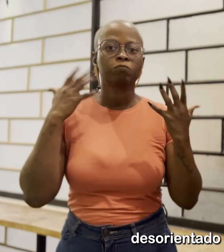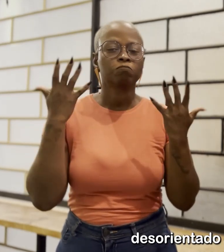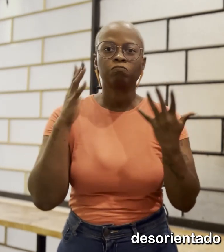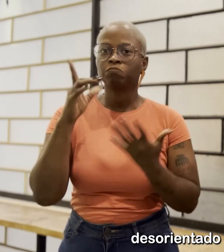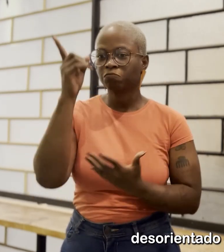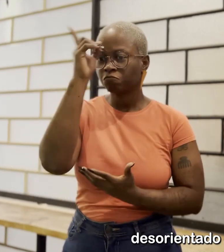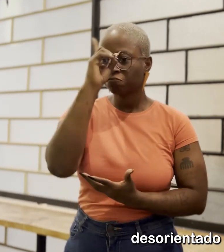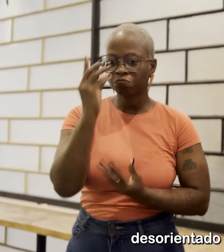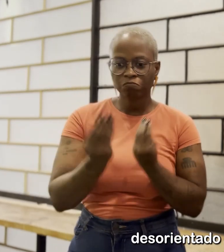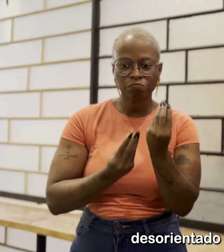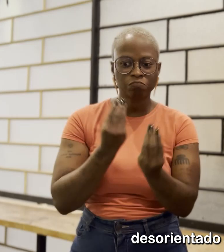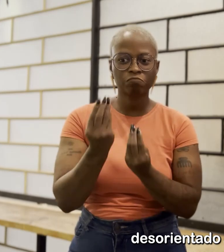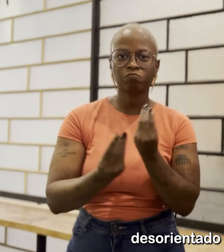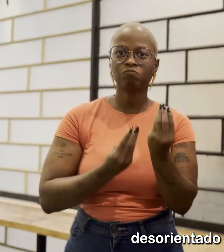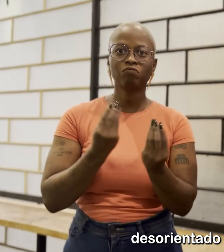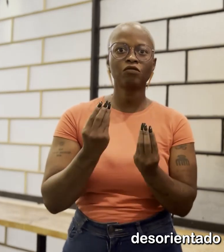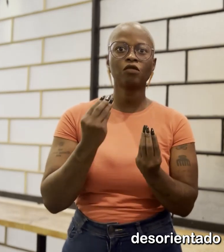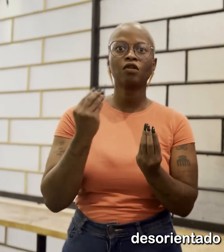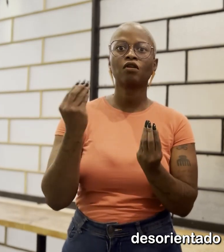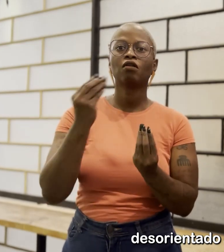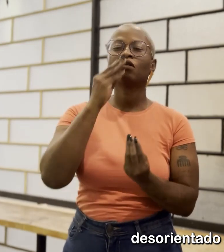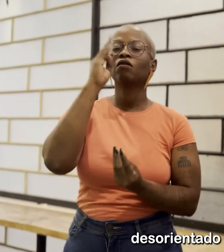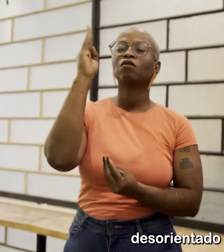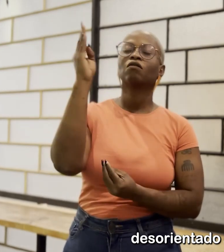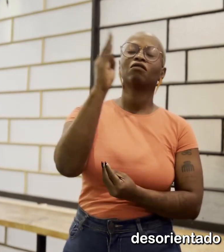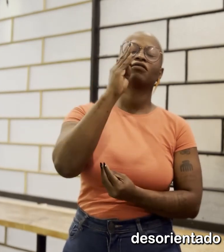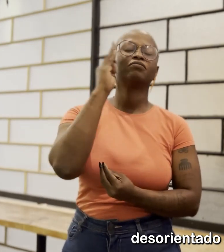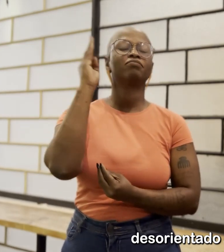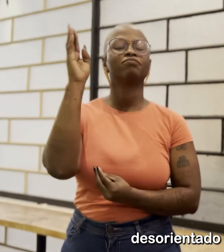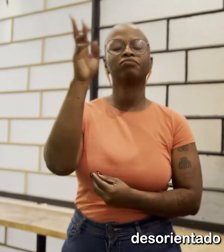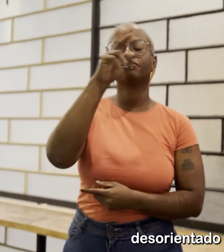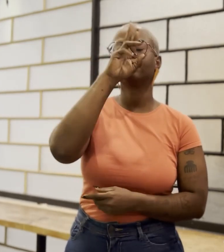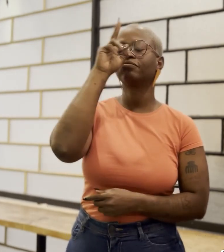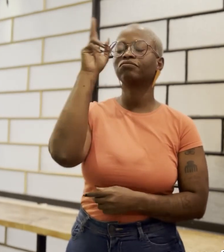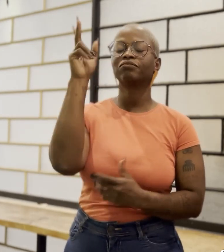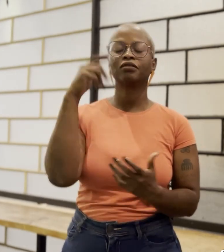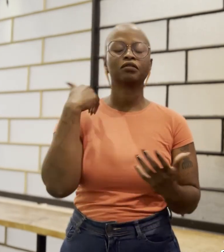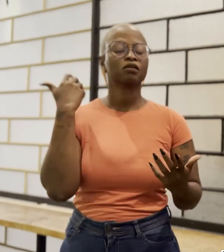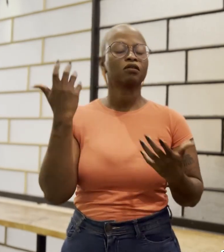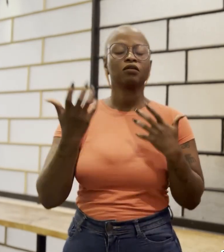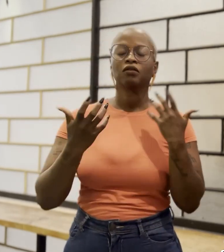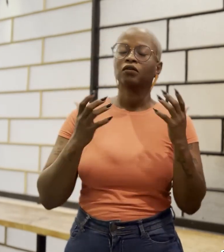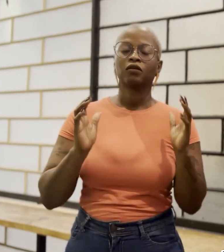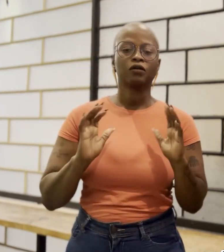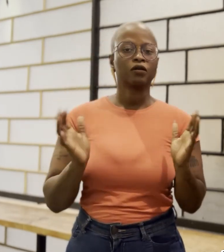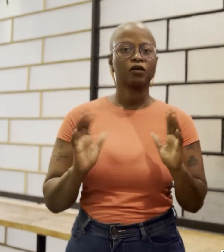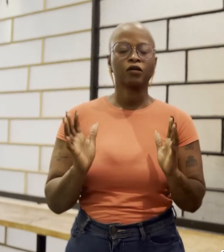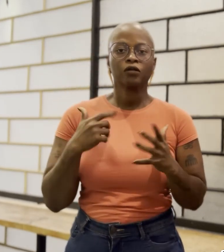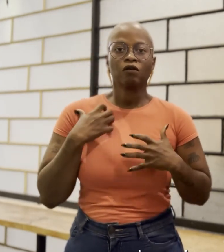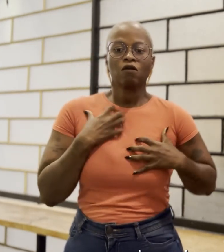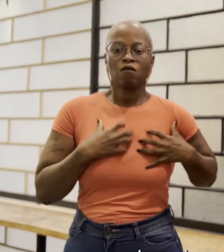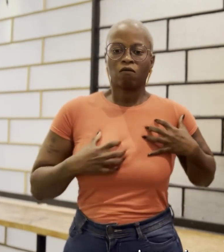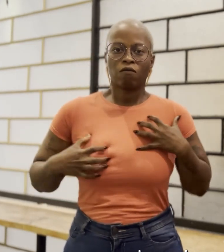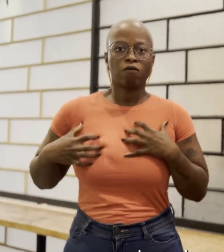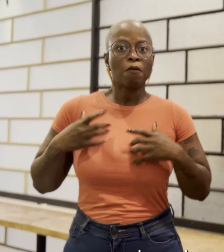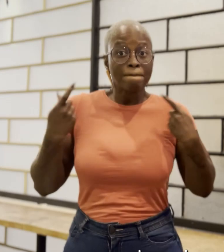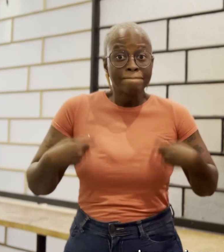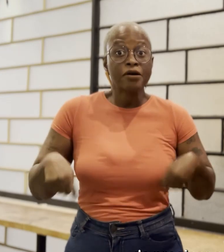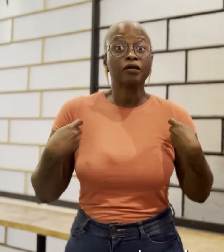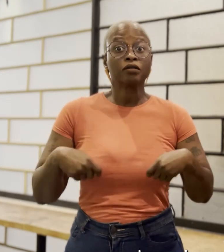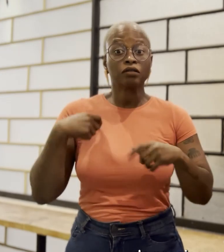desorientado, num certo transe, numa embriaguez, e essa aflição de